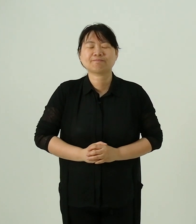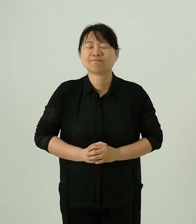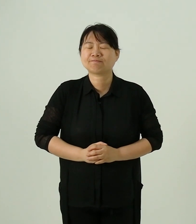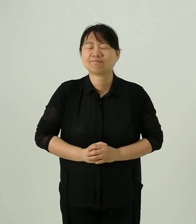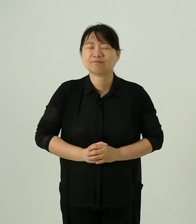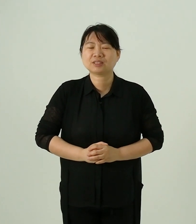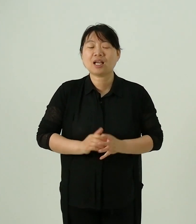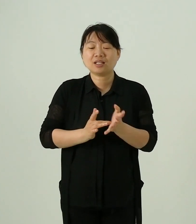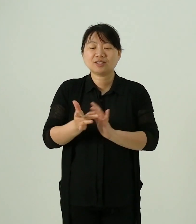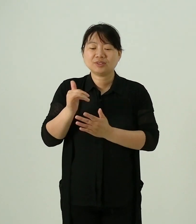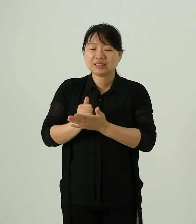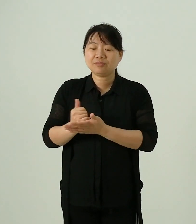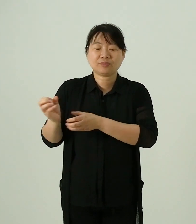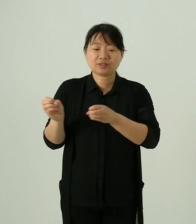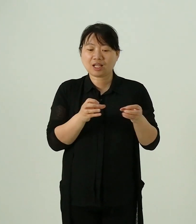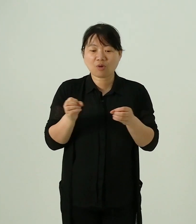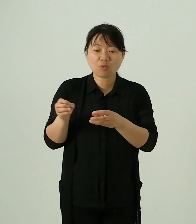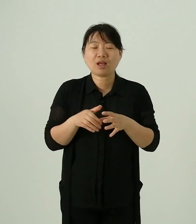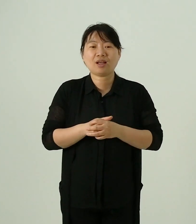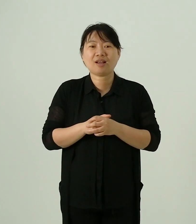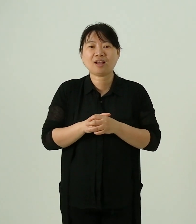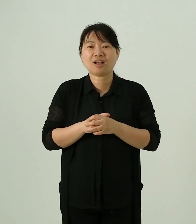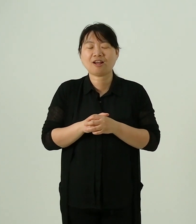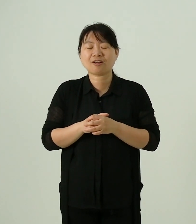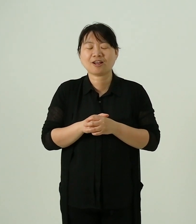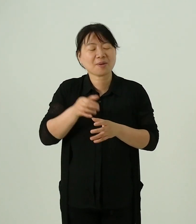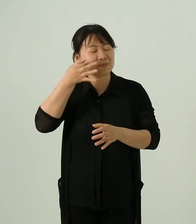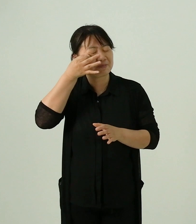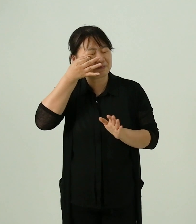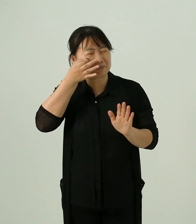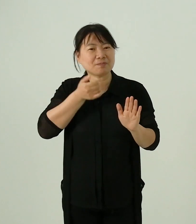그러자 예수님께서 그 대화에 끼어듭니다.